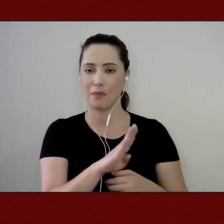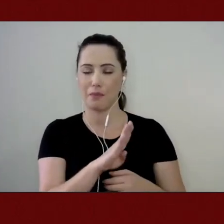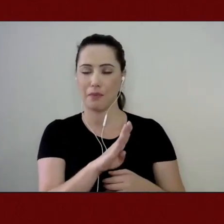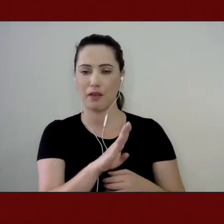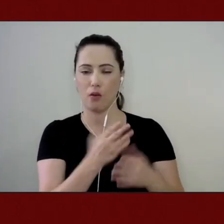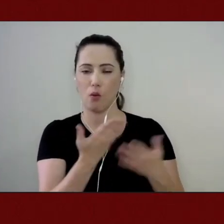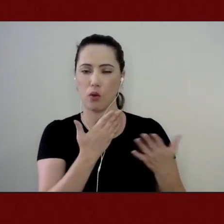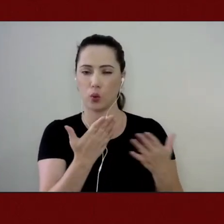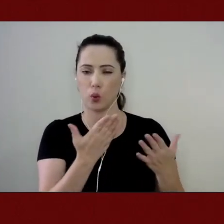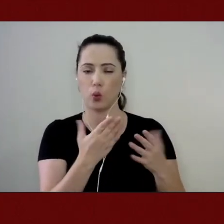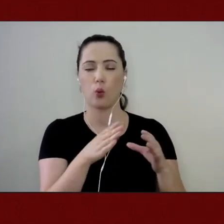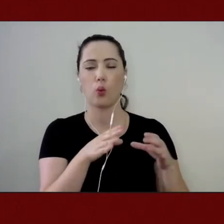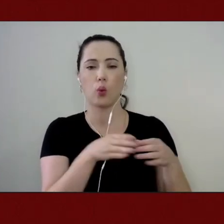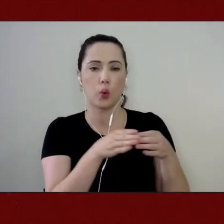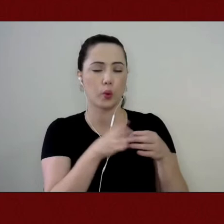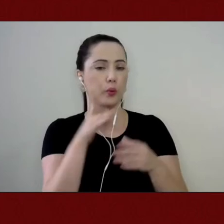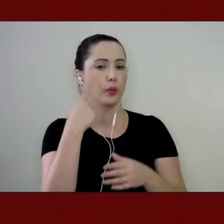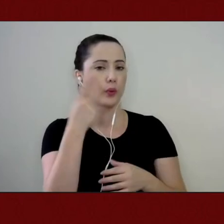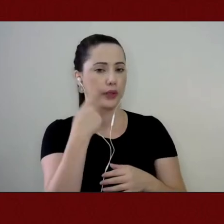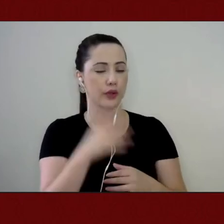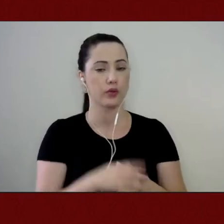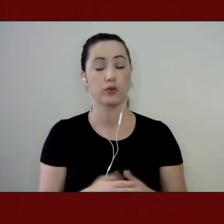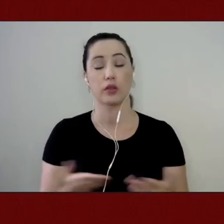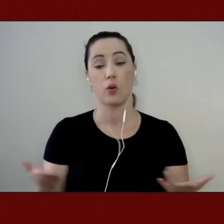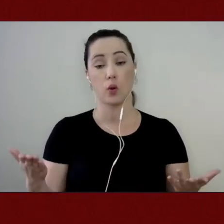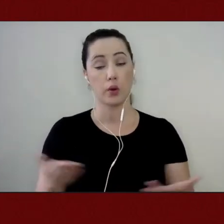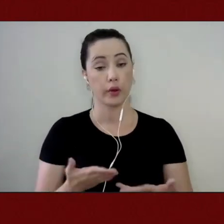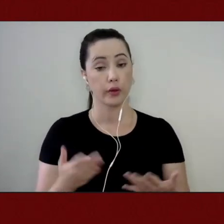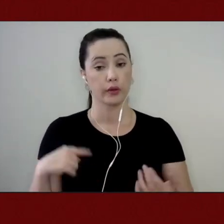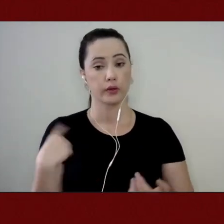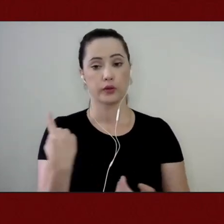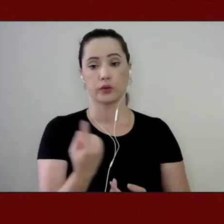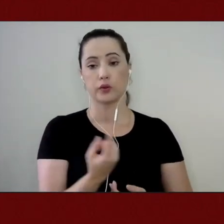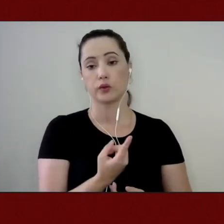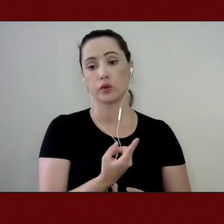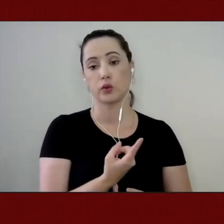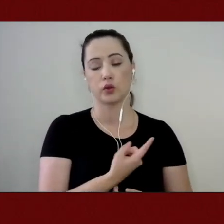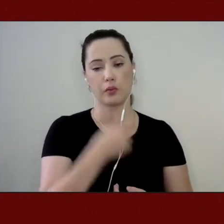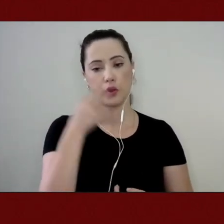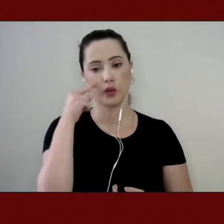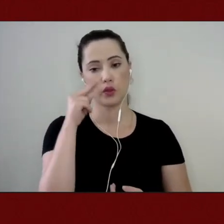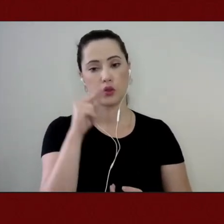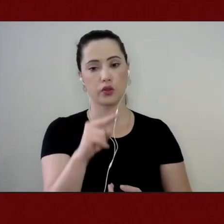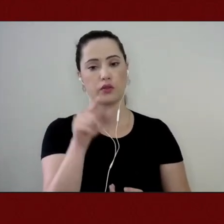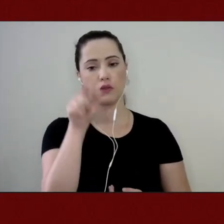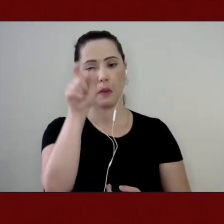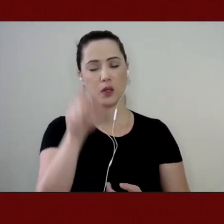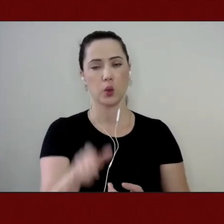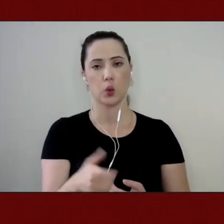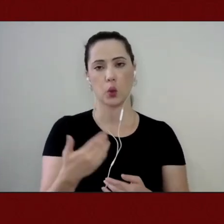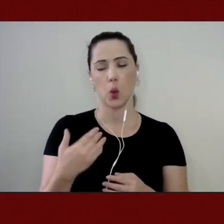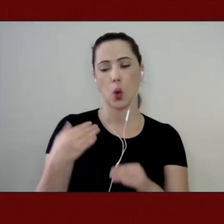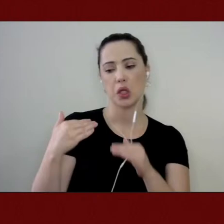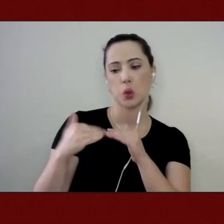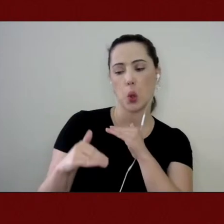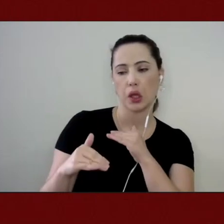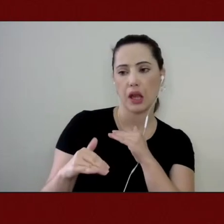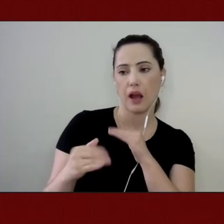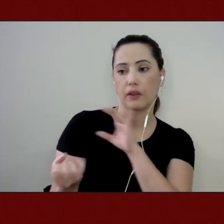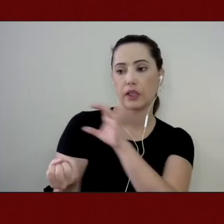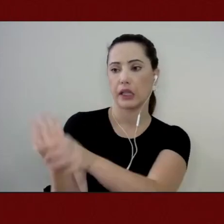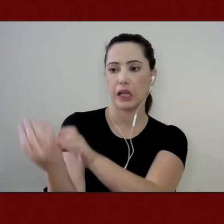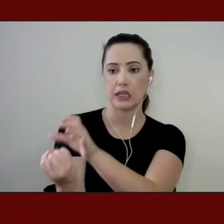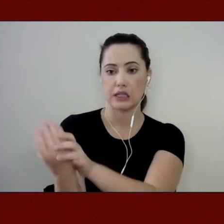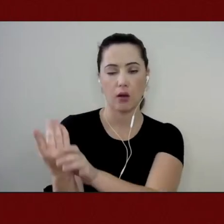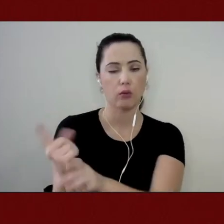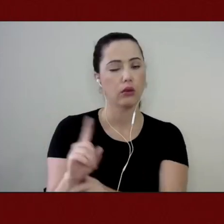Então, não podemos ver esse partido, partidão, como um demiurgo repressor da liberdade de criação, né?